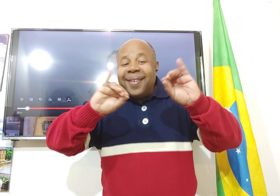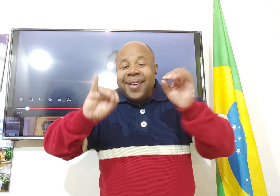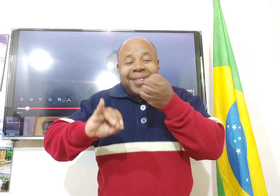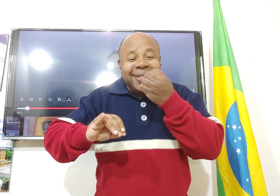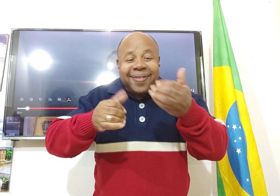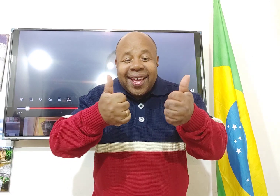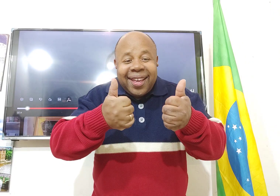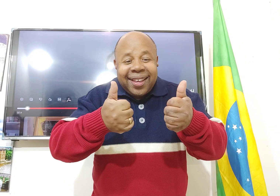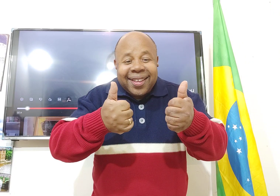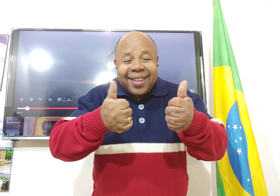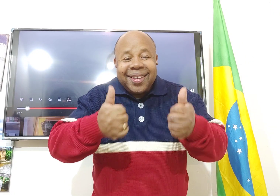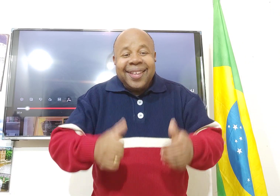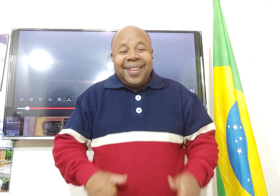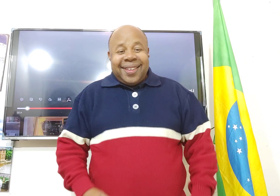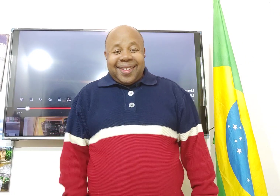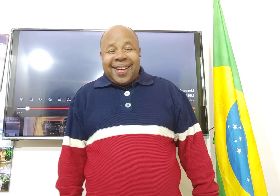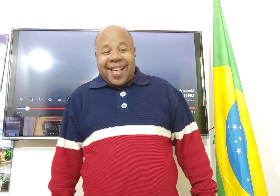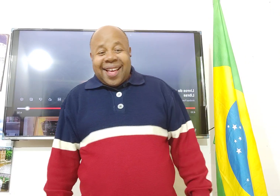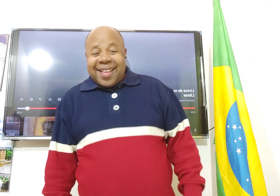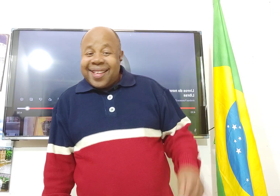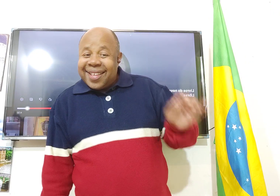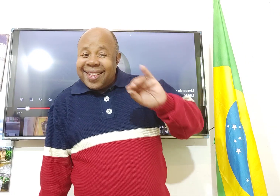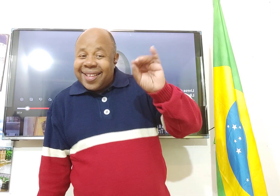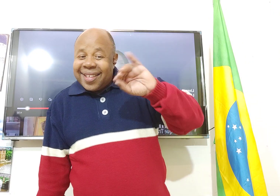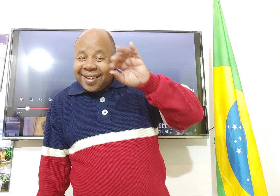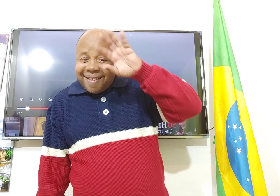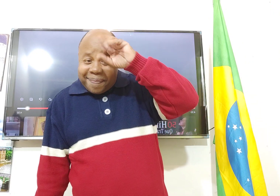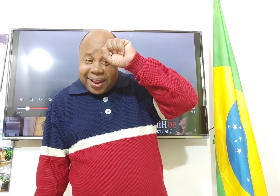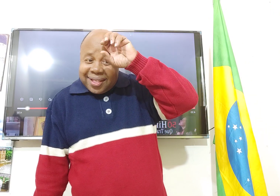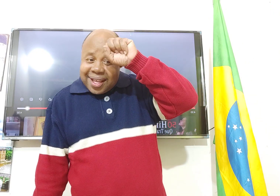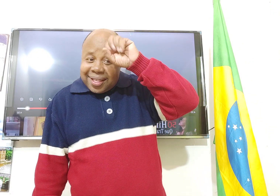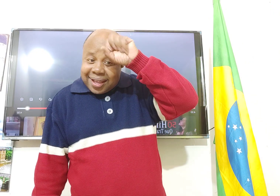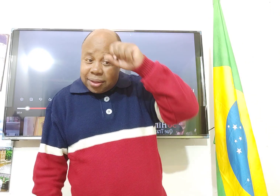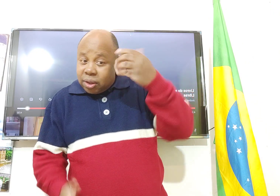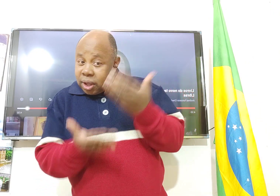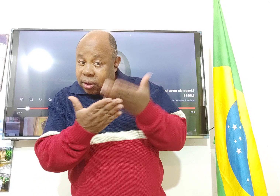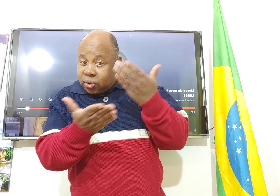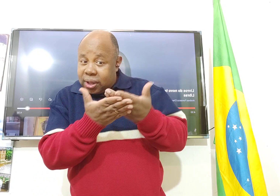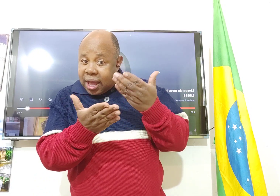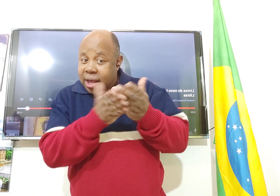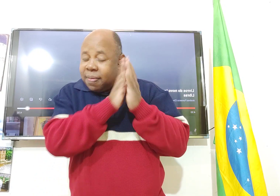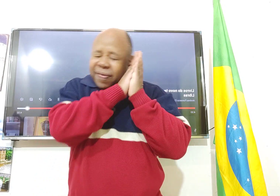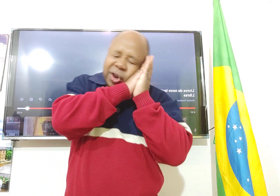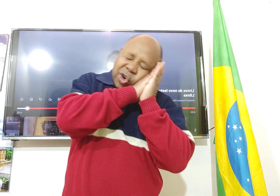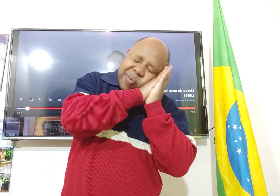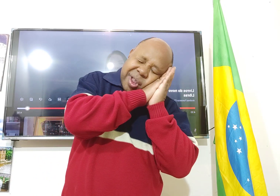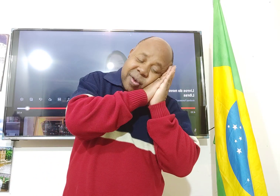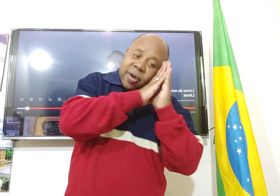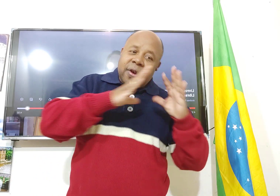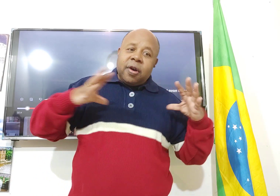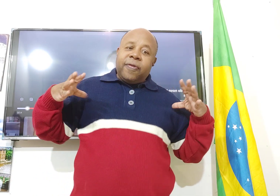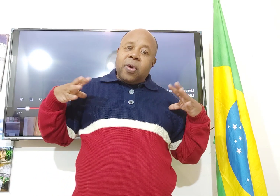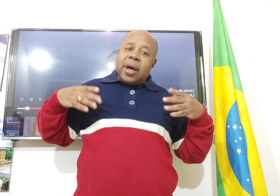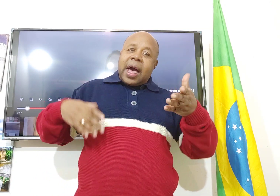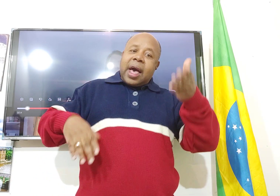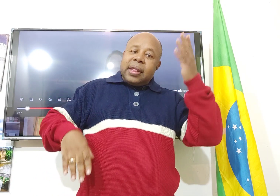Oi, tudo bem? Olha lá. Ó, aprender, tem que estudar. Vai ficar dormindo? Folgado,